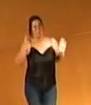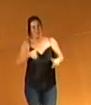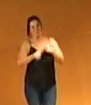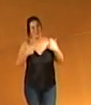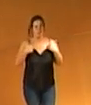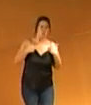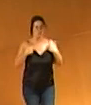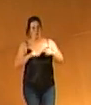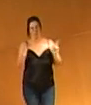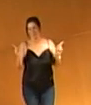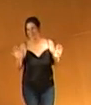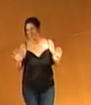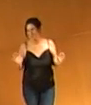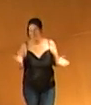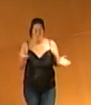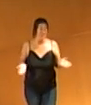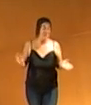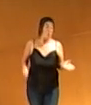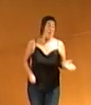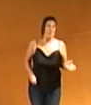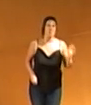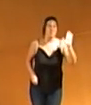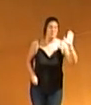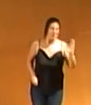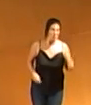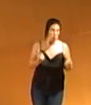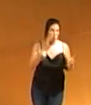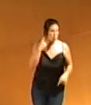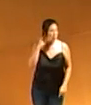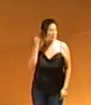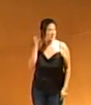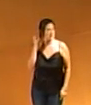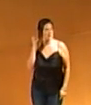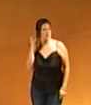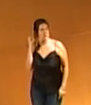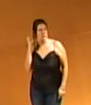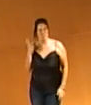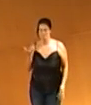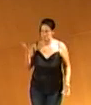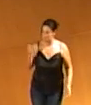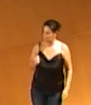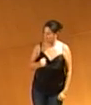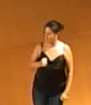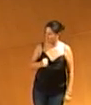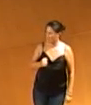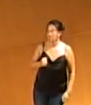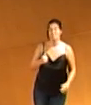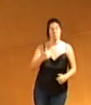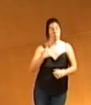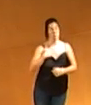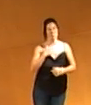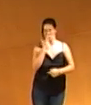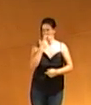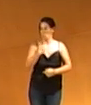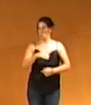la culpabilité, elle est jamais loin, elle est jamais loin. Ce qui m'a frappé énormément, c'est effectivement la